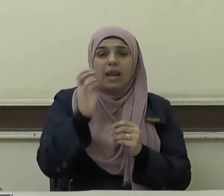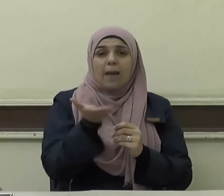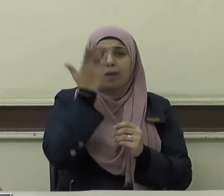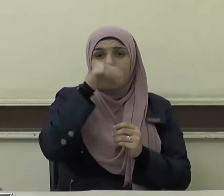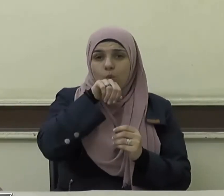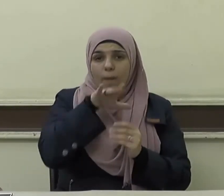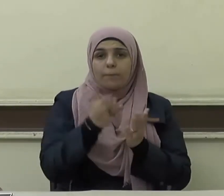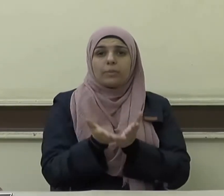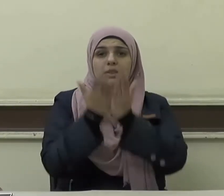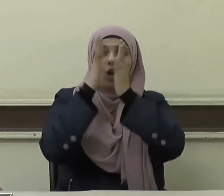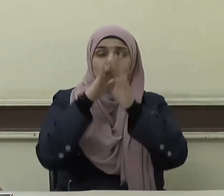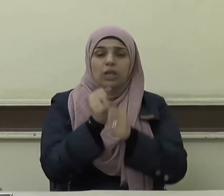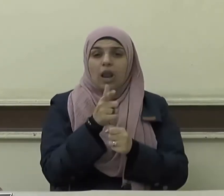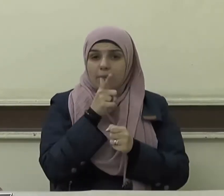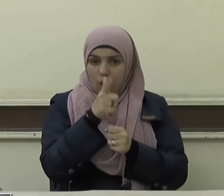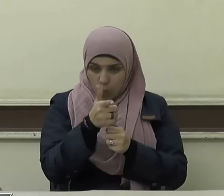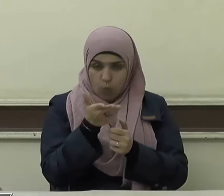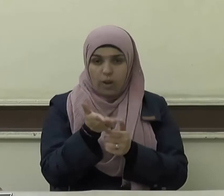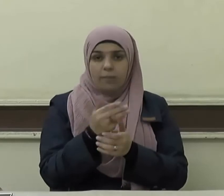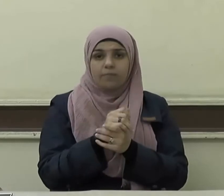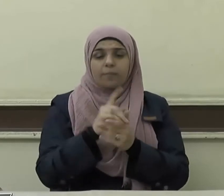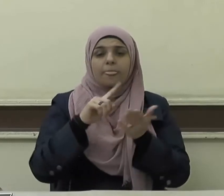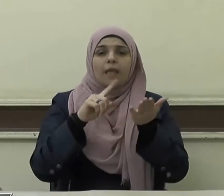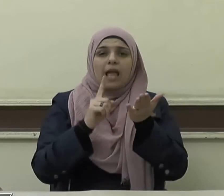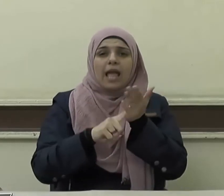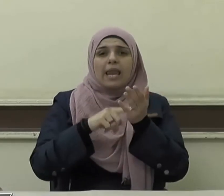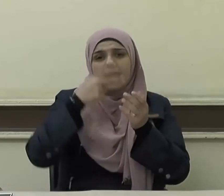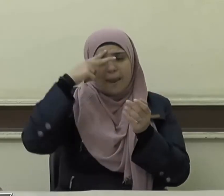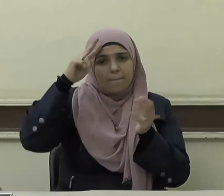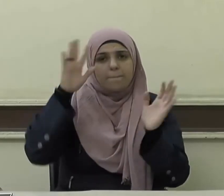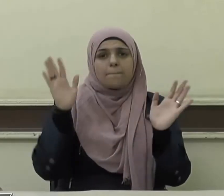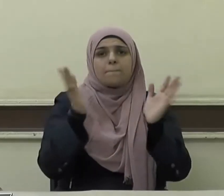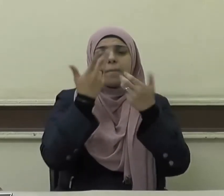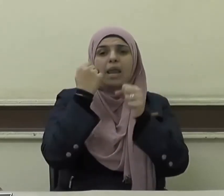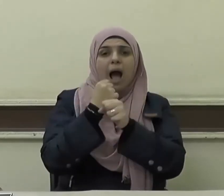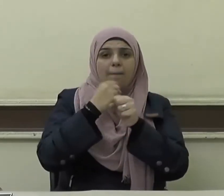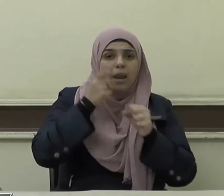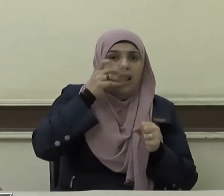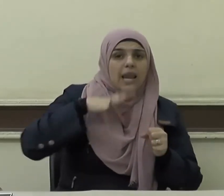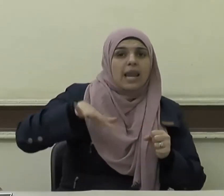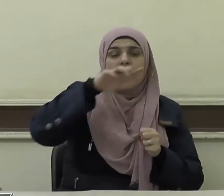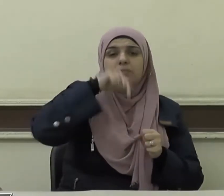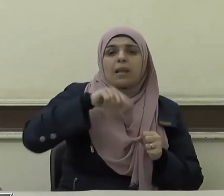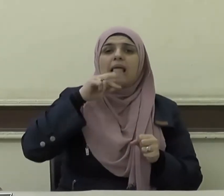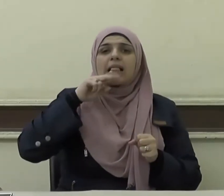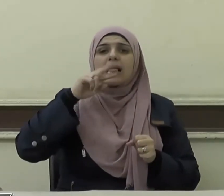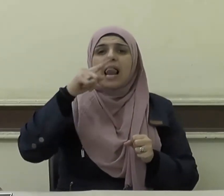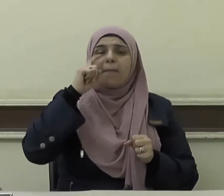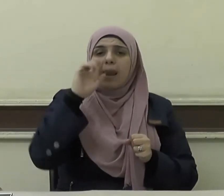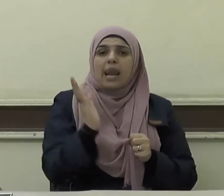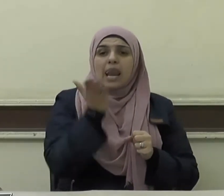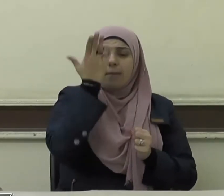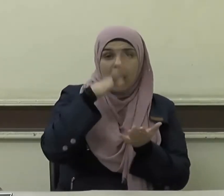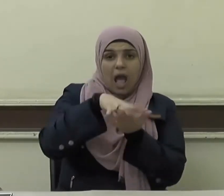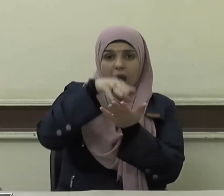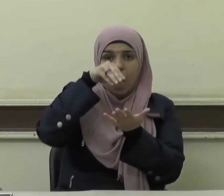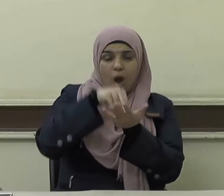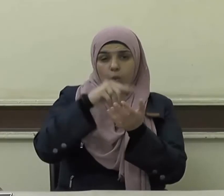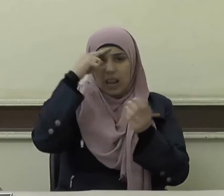يقول نبينا صلى الله عليه وسلم إن مما أدرك الناس من كلام النبوة الأولى